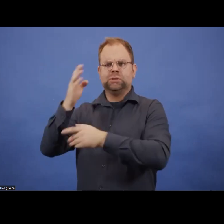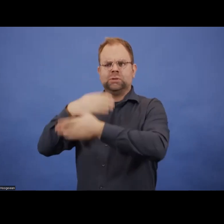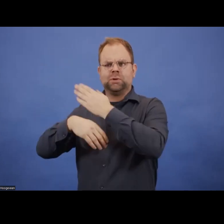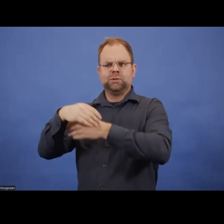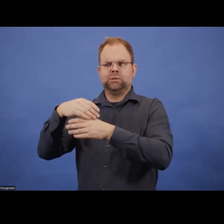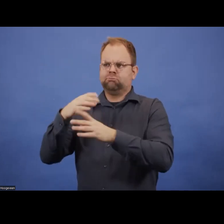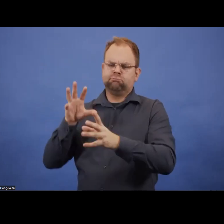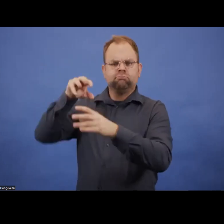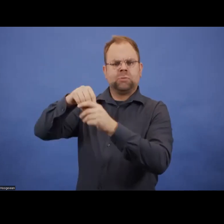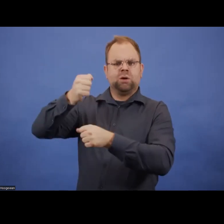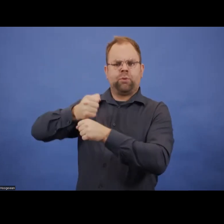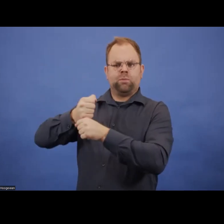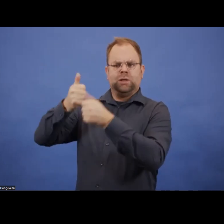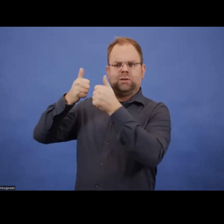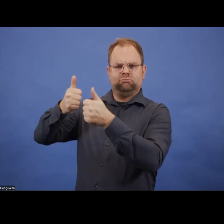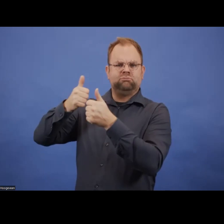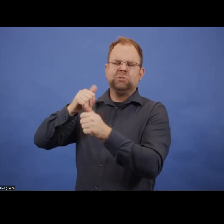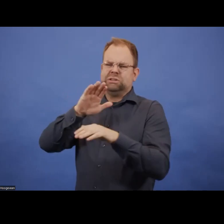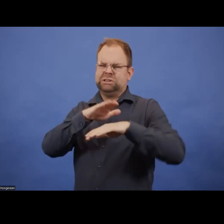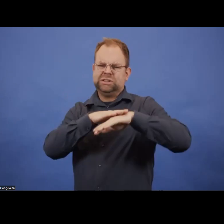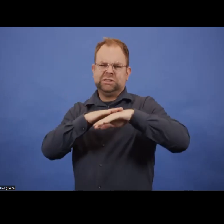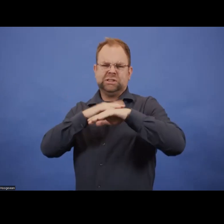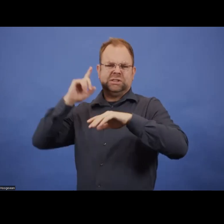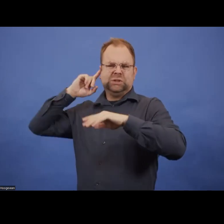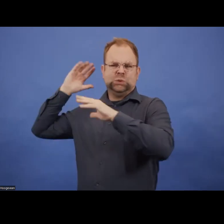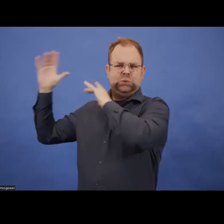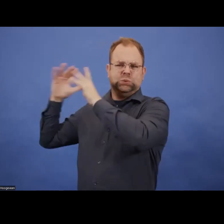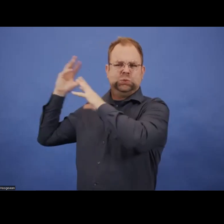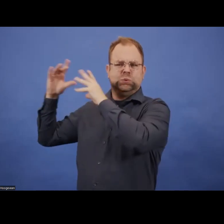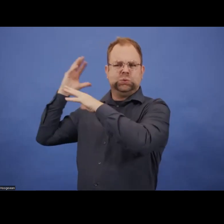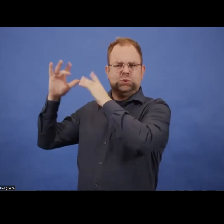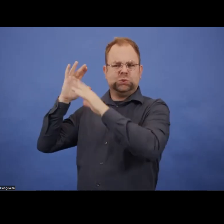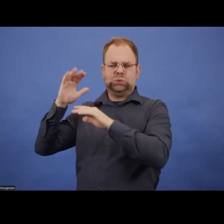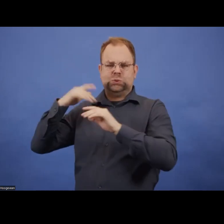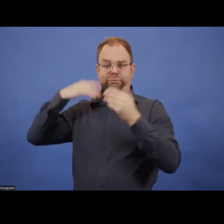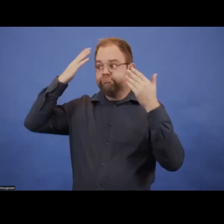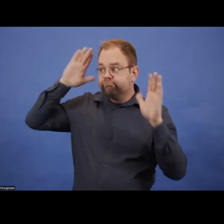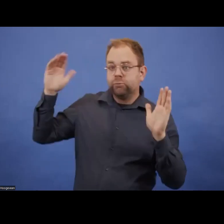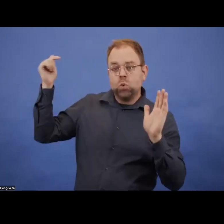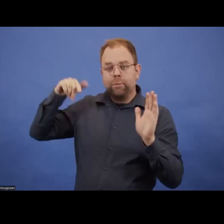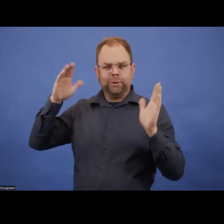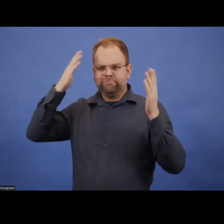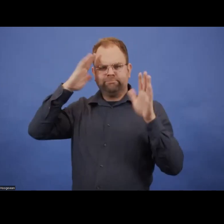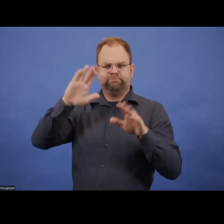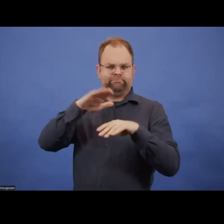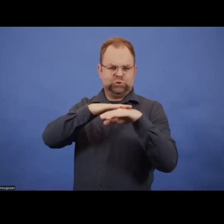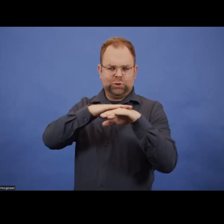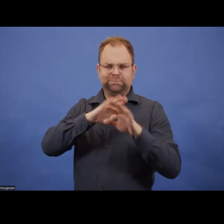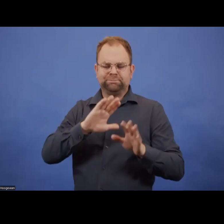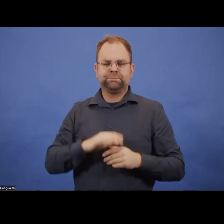al empleo. Pido disculpas por el ruido del fondo. Muchas